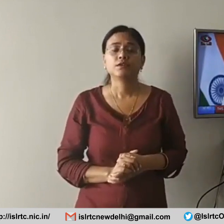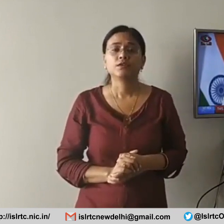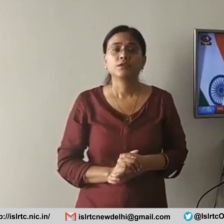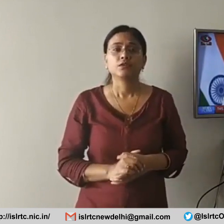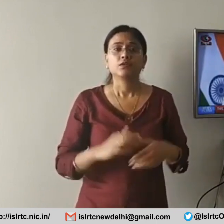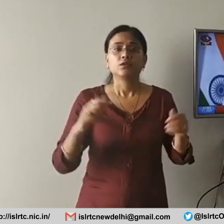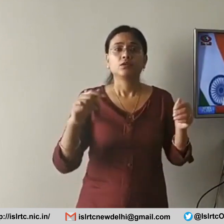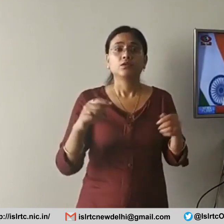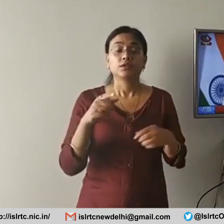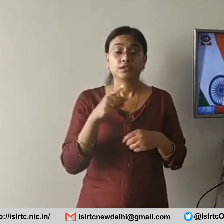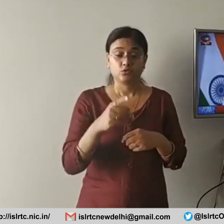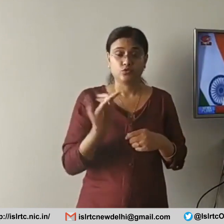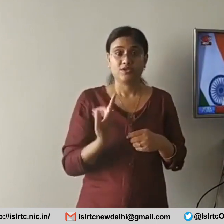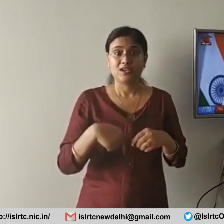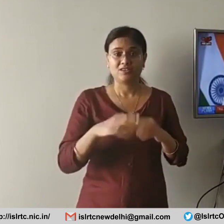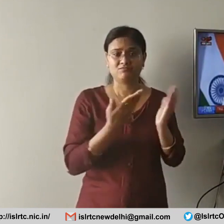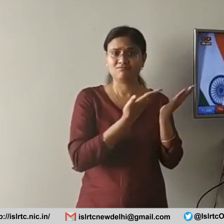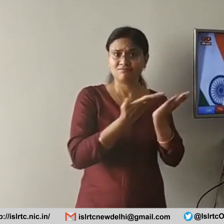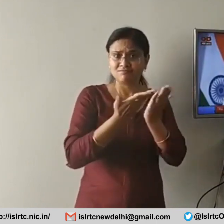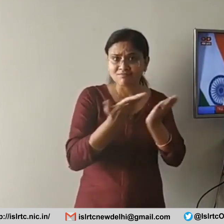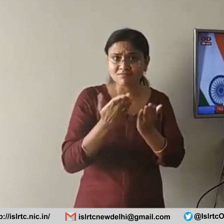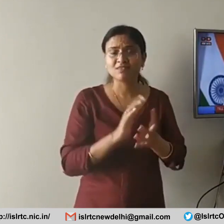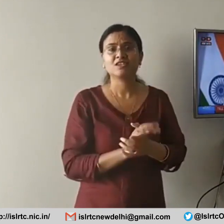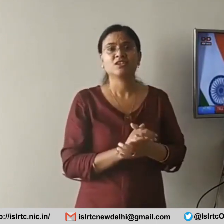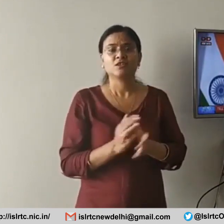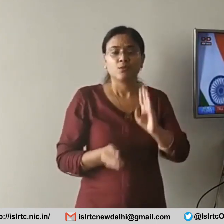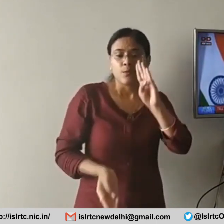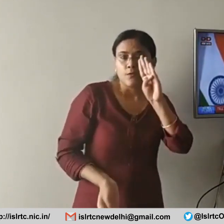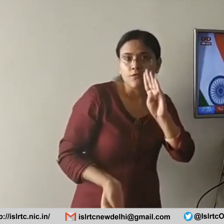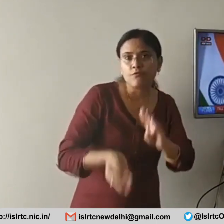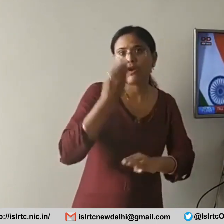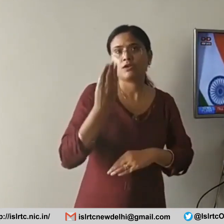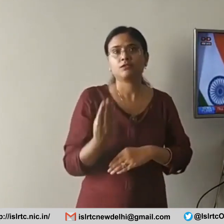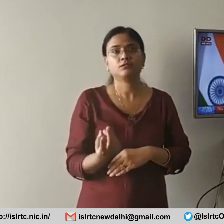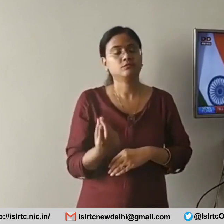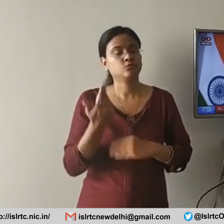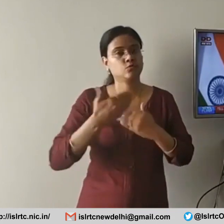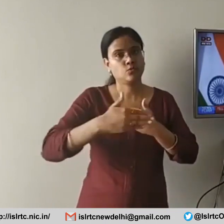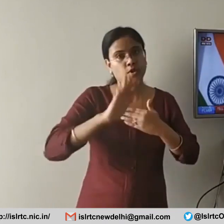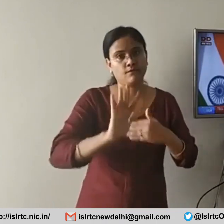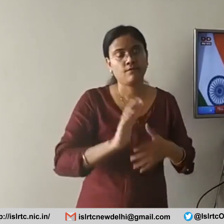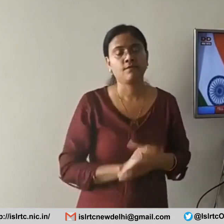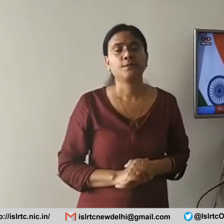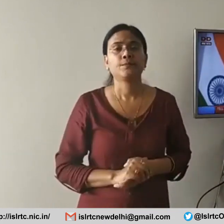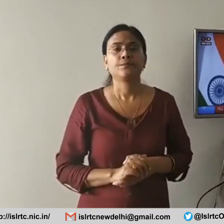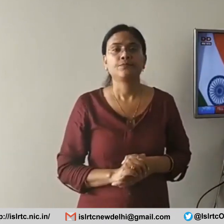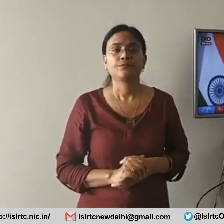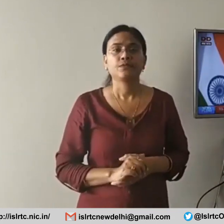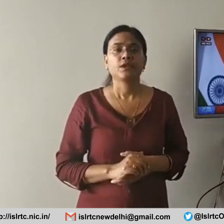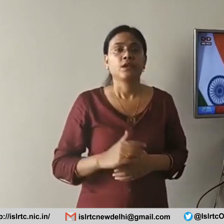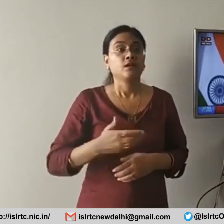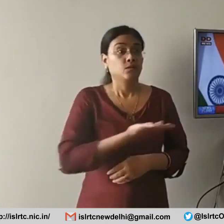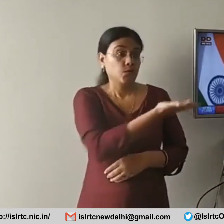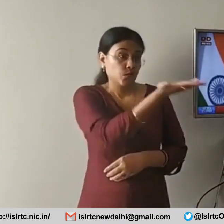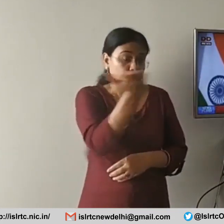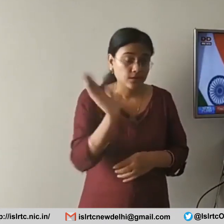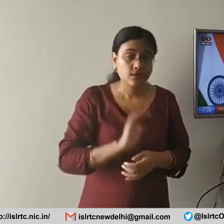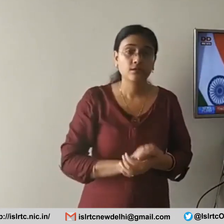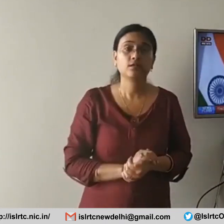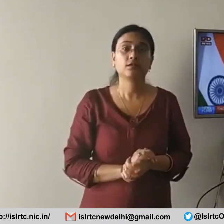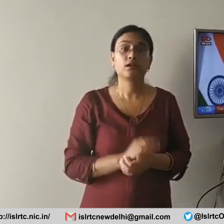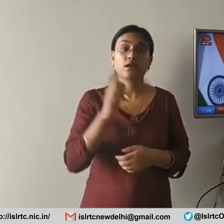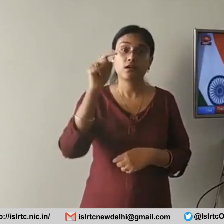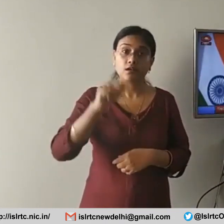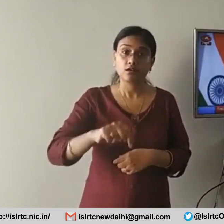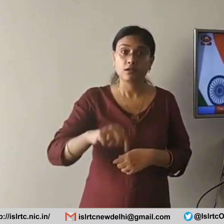इन सुविधाओं को और तेजी से बढ़ाया जा रहा है। साथियों,